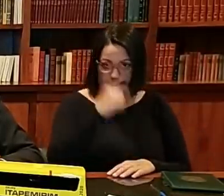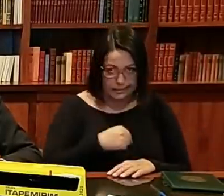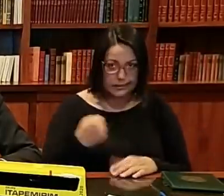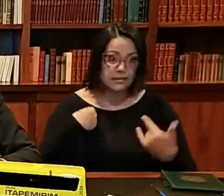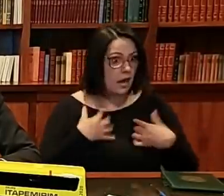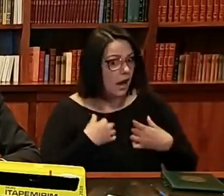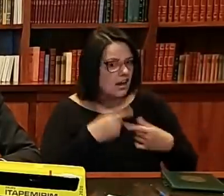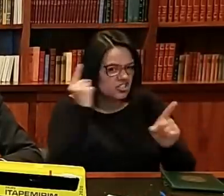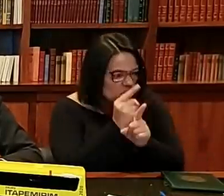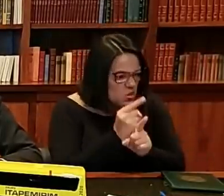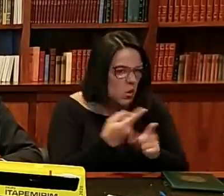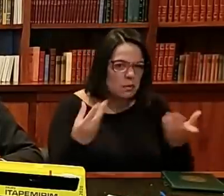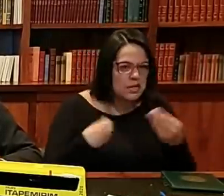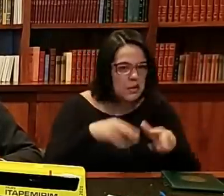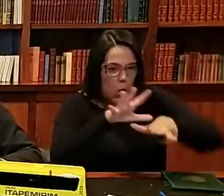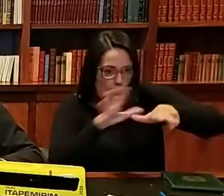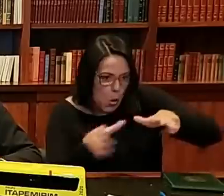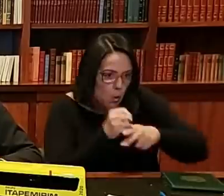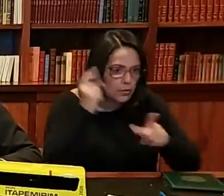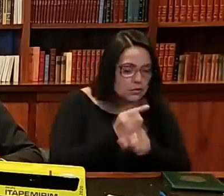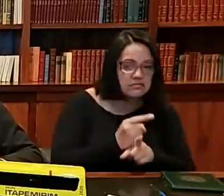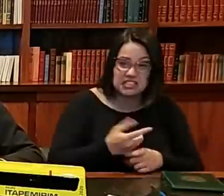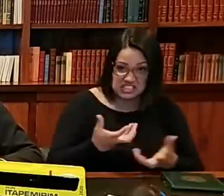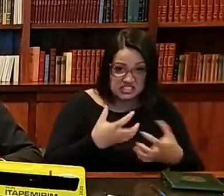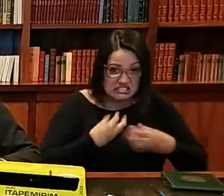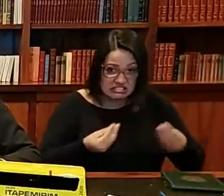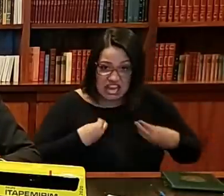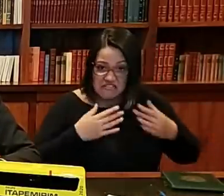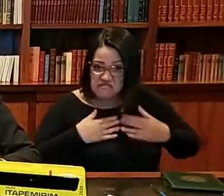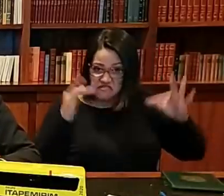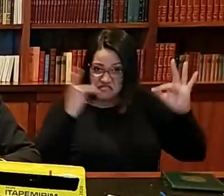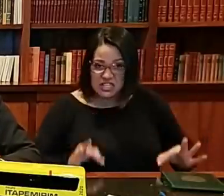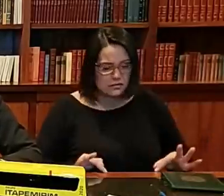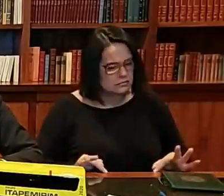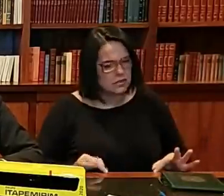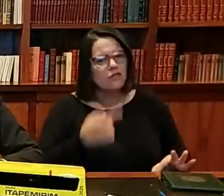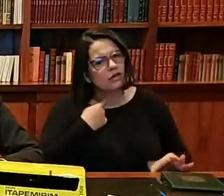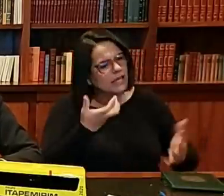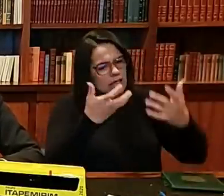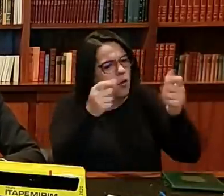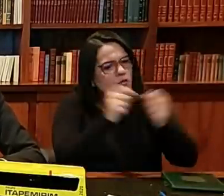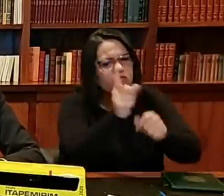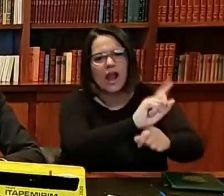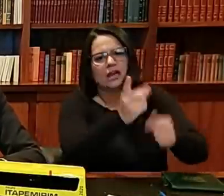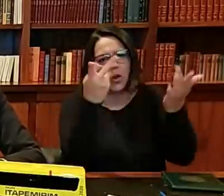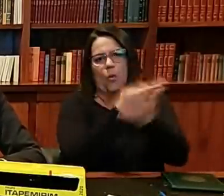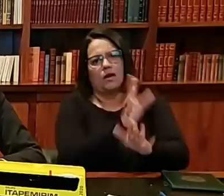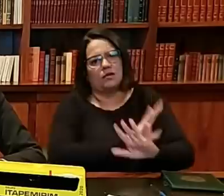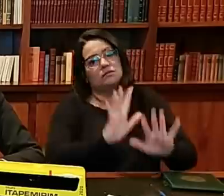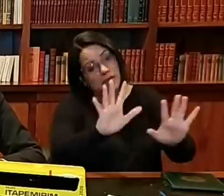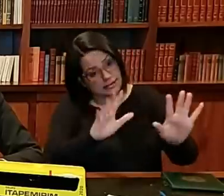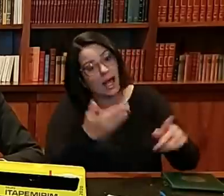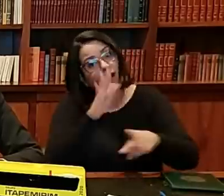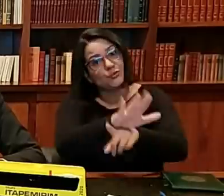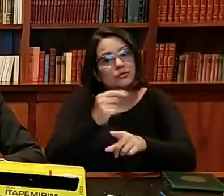detona aí um corrupto fazendo uma besteira qualquer. No Brasil não fica feliz com isso, gostaria que isso não acontecesse, mas em grande parte ajuda